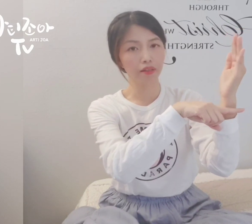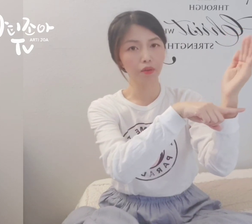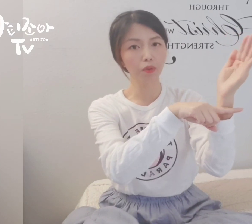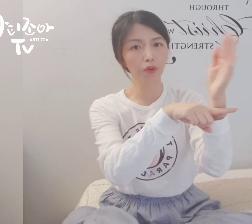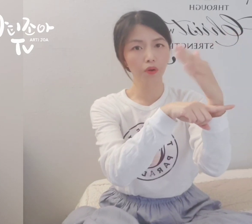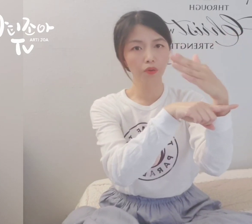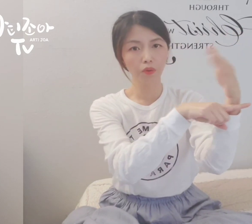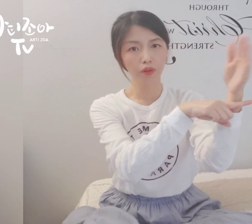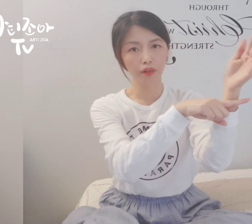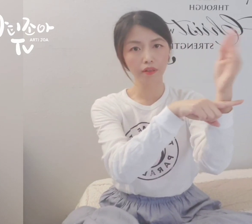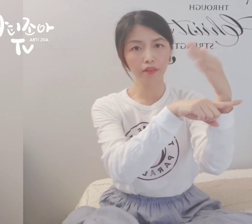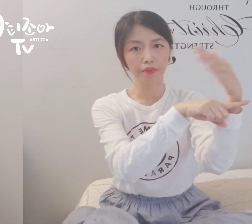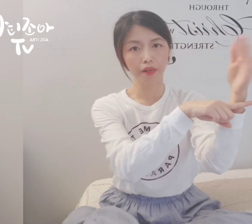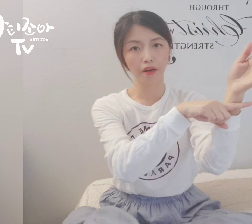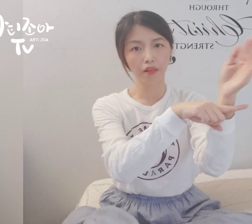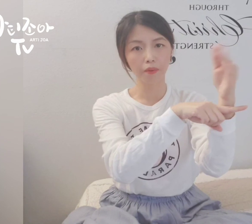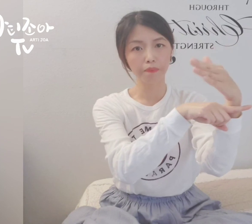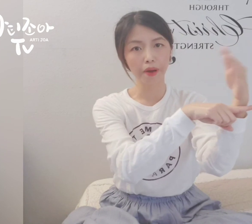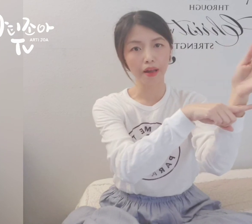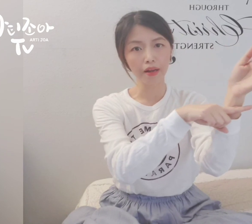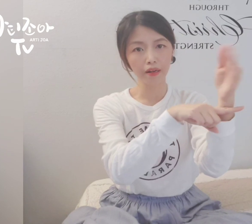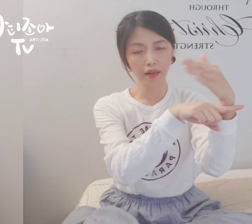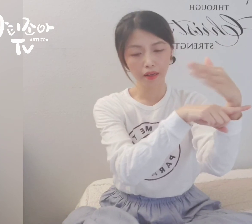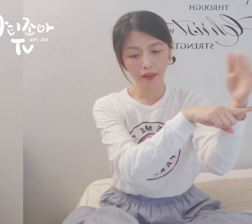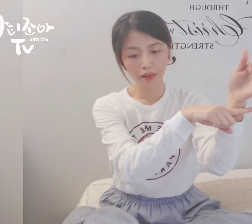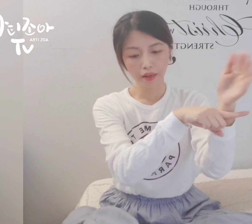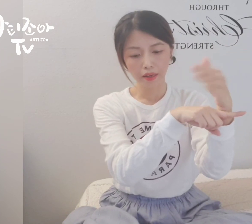대시고 손을 이렇게 흔드시면 돼요. 깃발.